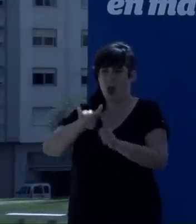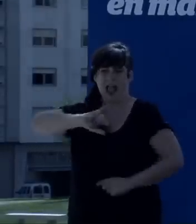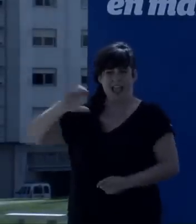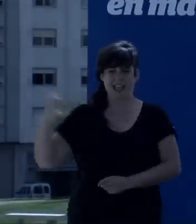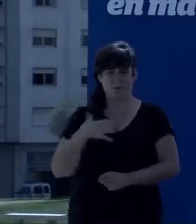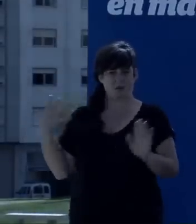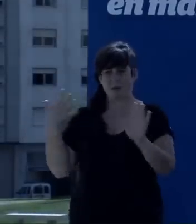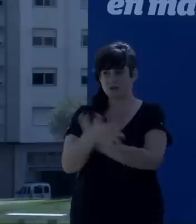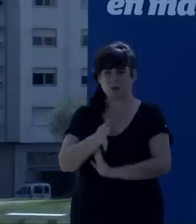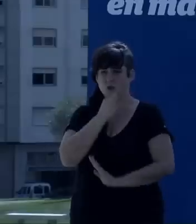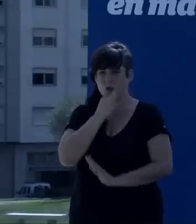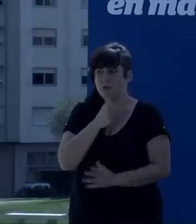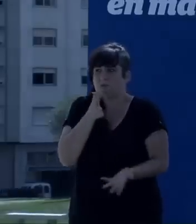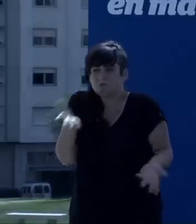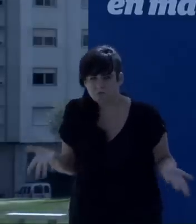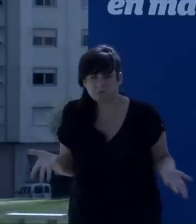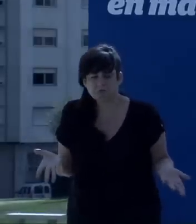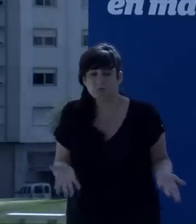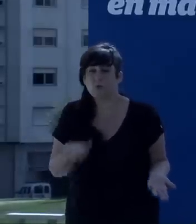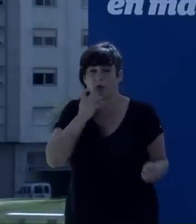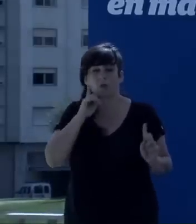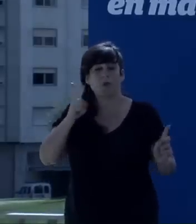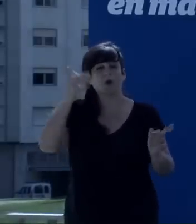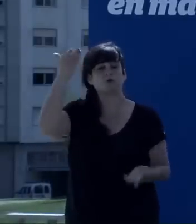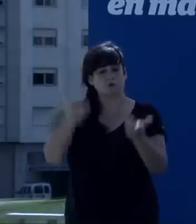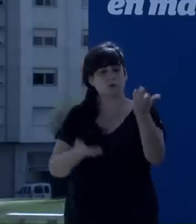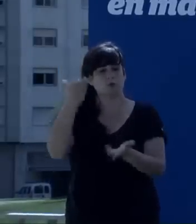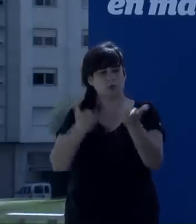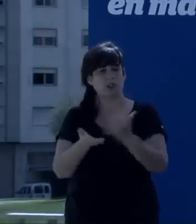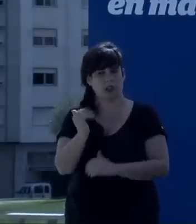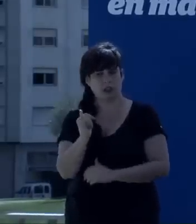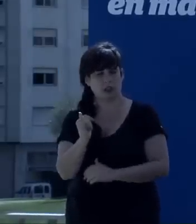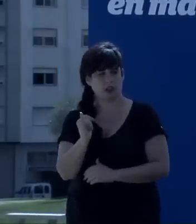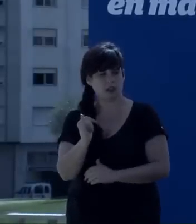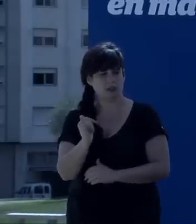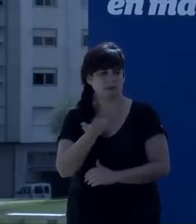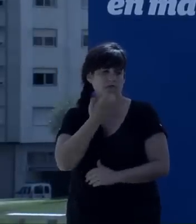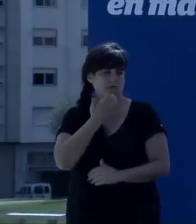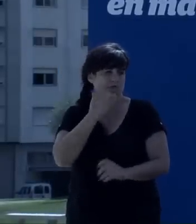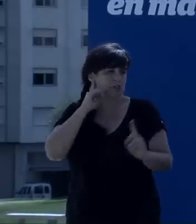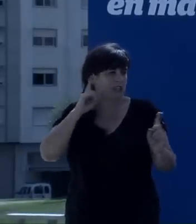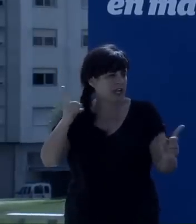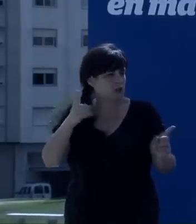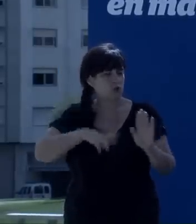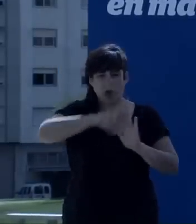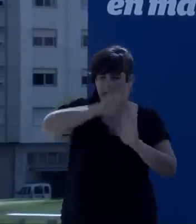política. Se houvese xustiza, se houvese unhas